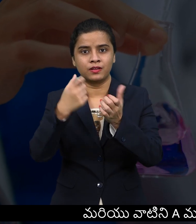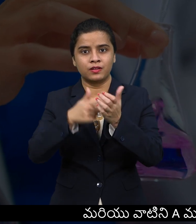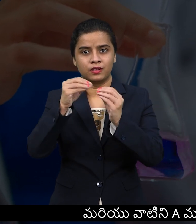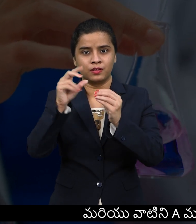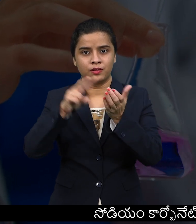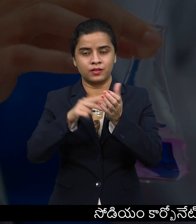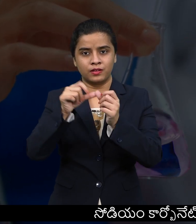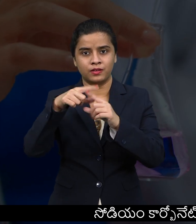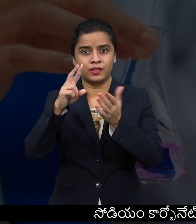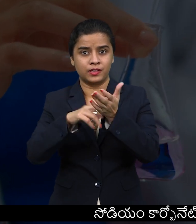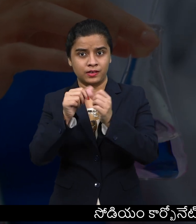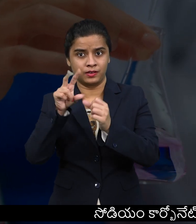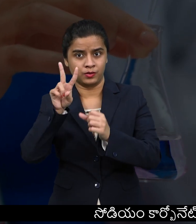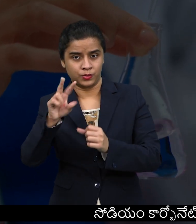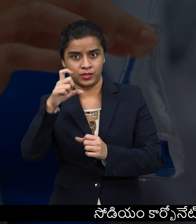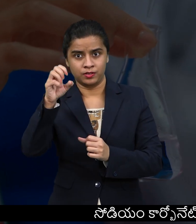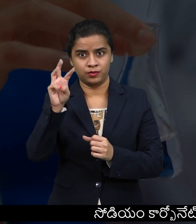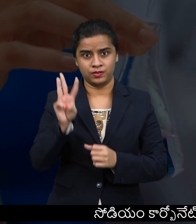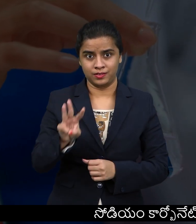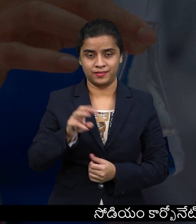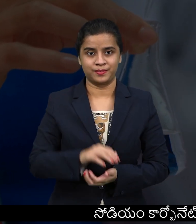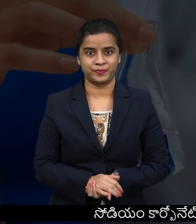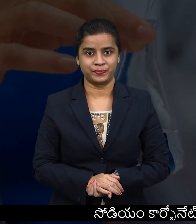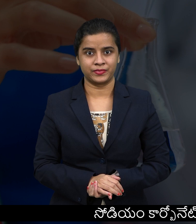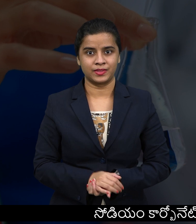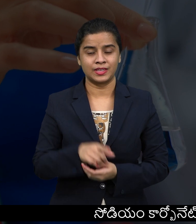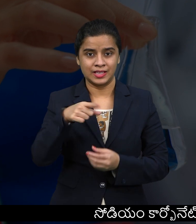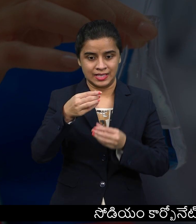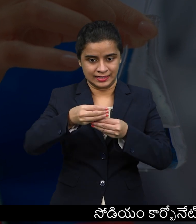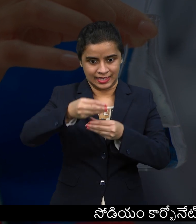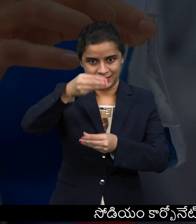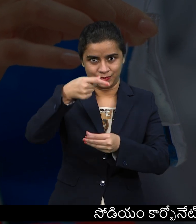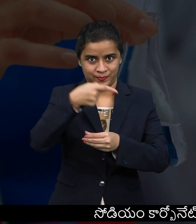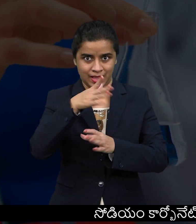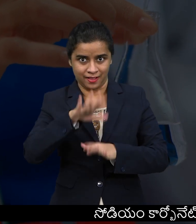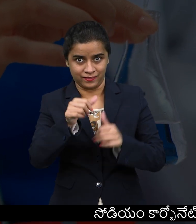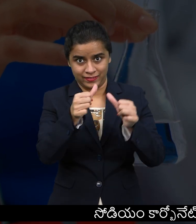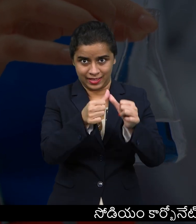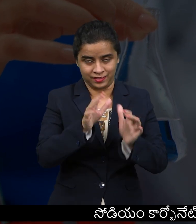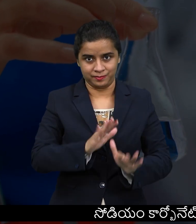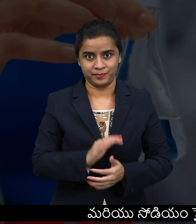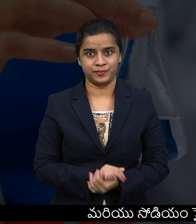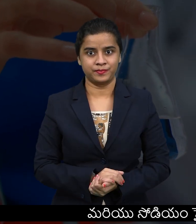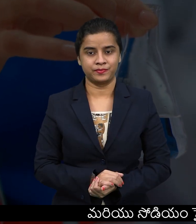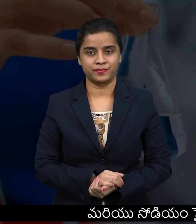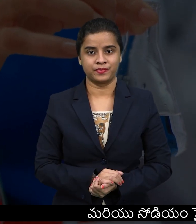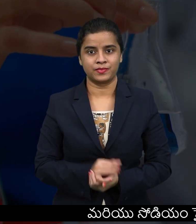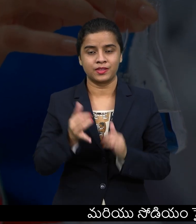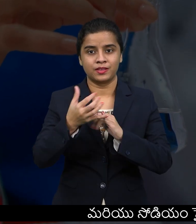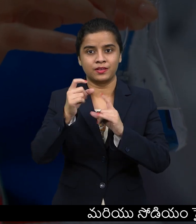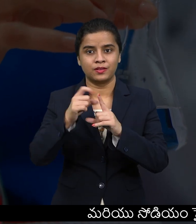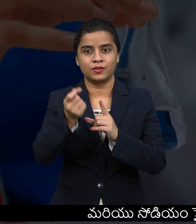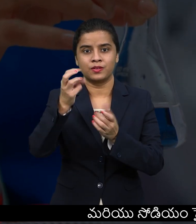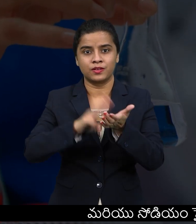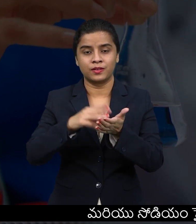చేశాము. సోడియం కార్బొనేట్ Na2CO3 టెస్ట్ ట్యూబ్ Aలో మరియు